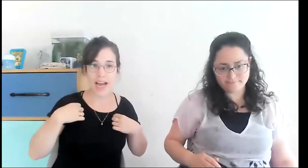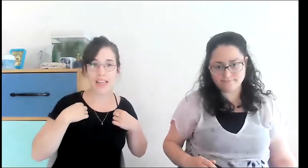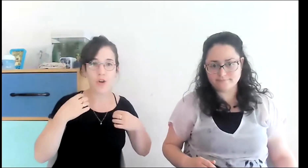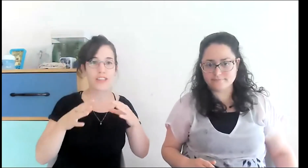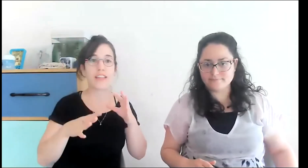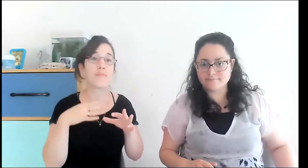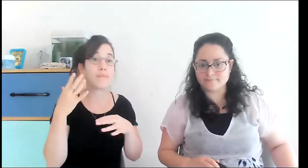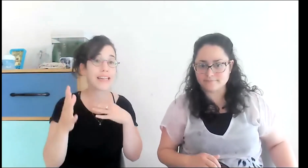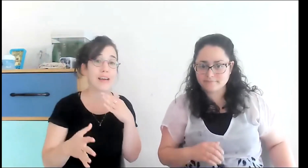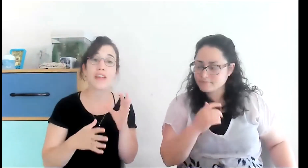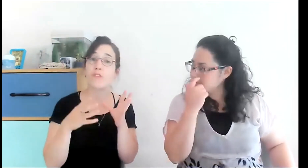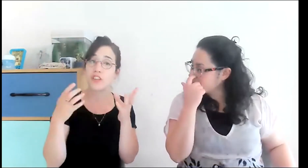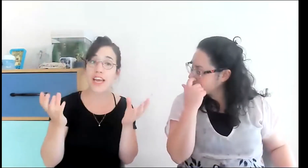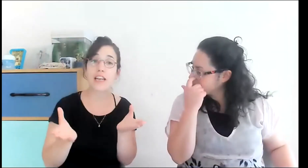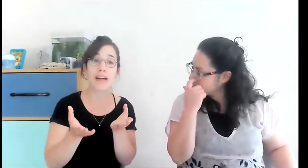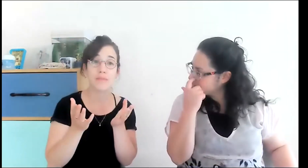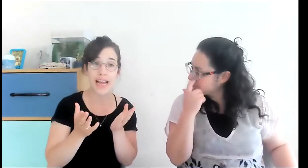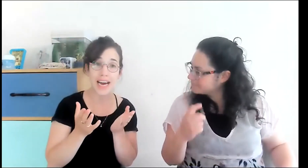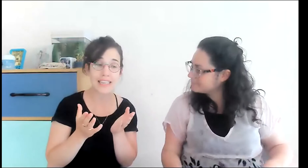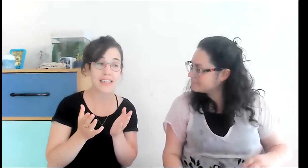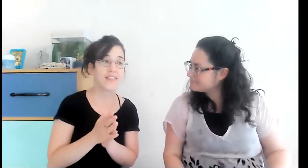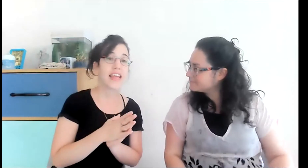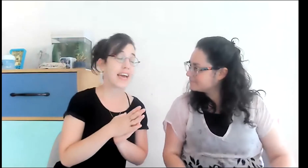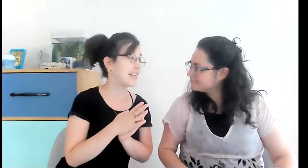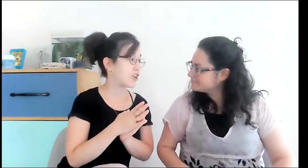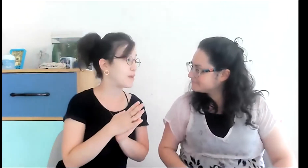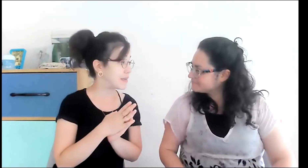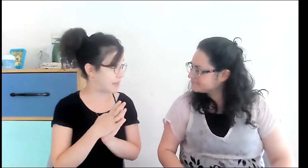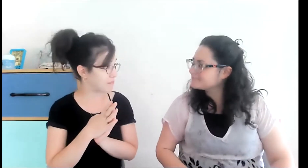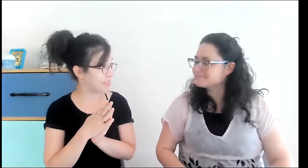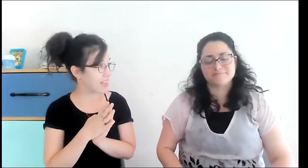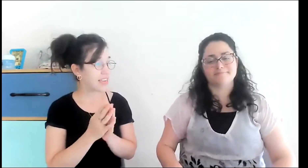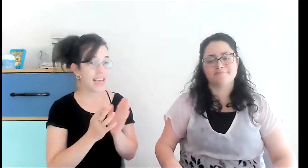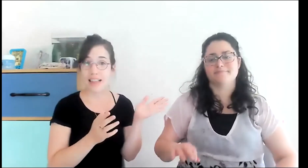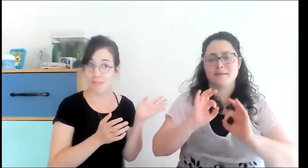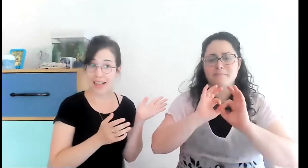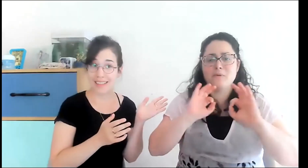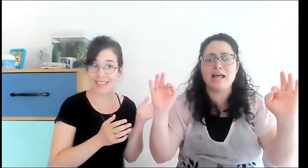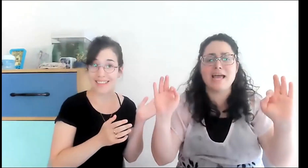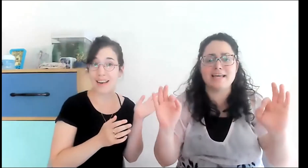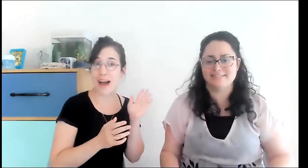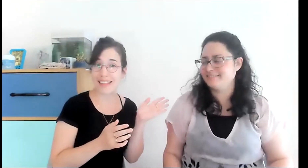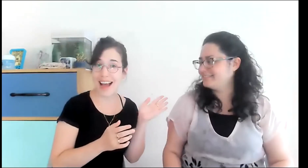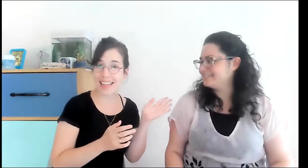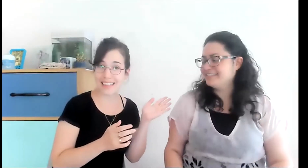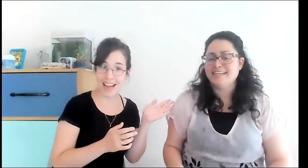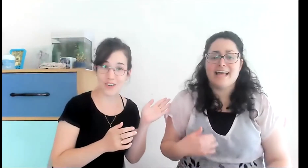ביחד כי לא רציתי לבלבל אתכם, ואני רוצה שכן נלמד ביחד איך אנחנו מסמנים. יאללה, תלמד. מעולה. תלמד יחד איתנו. אני